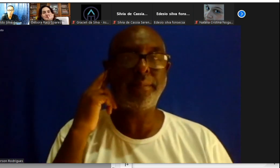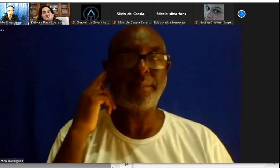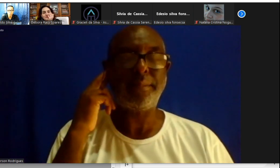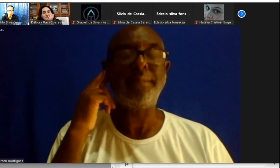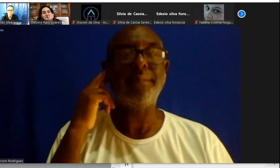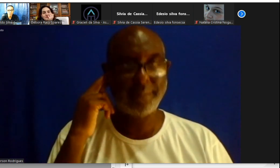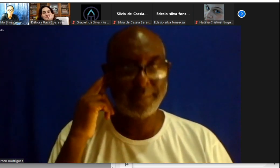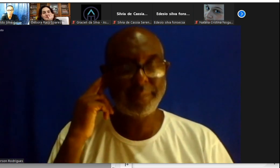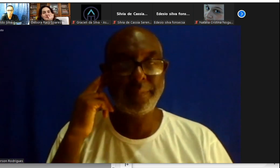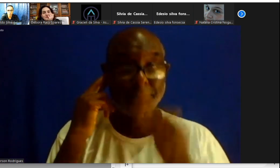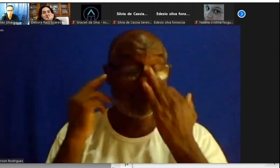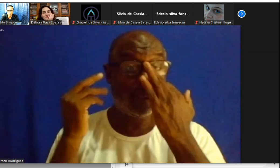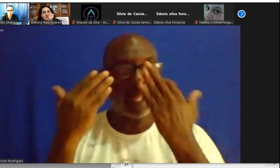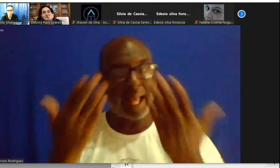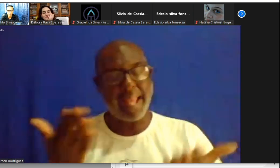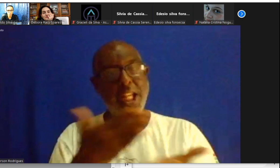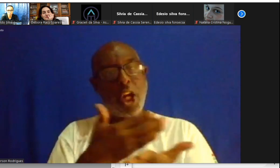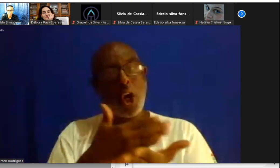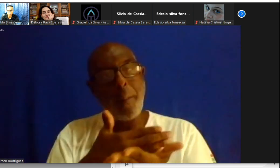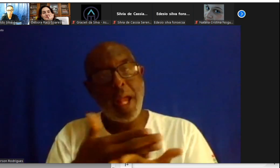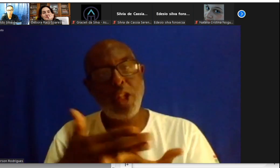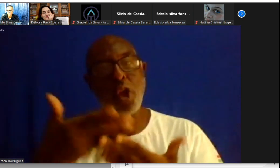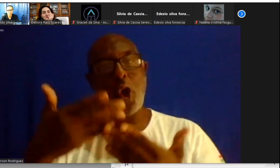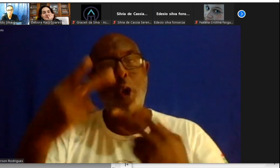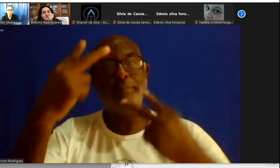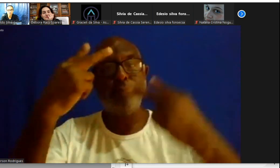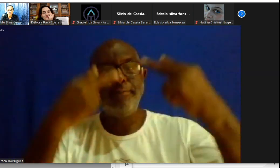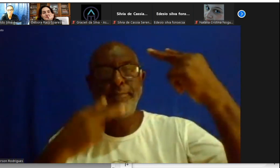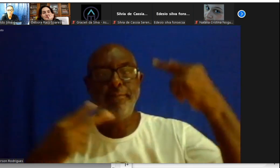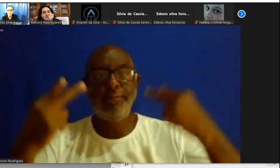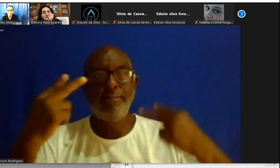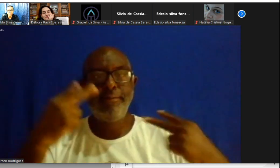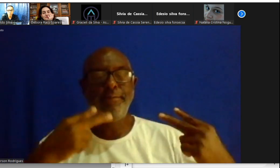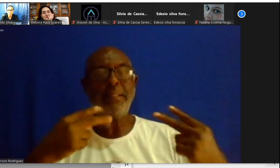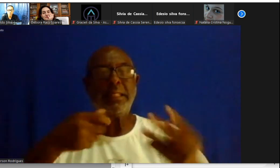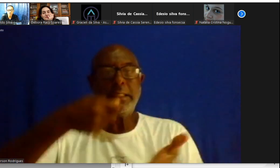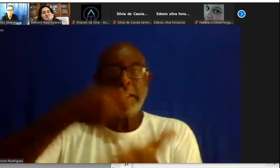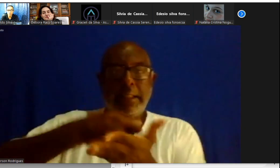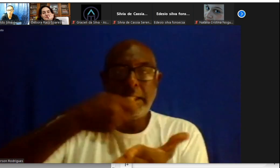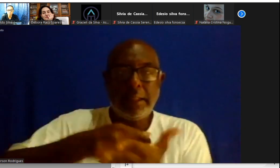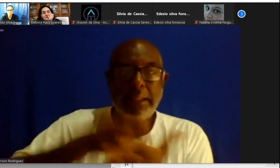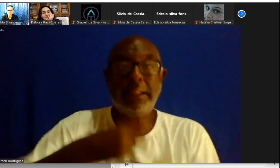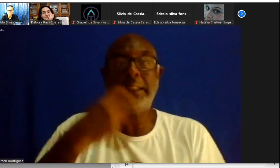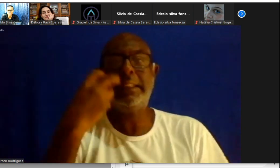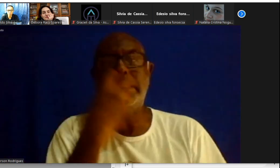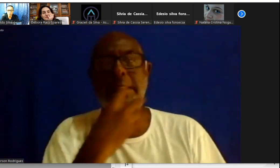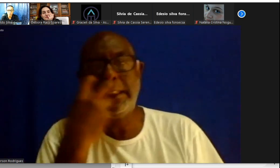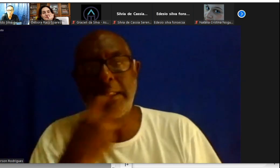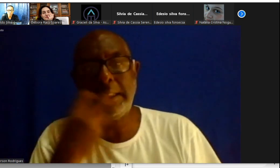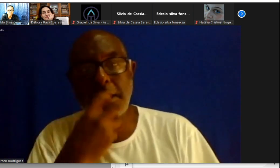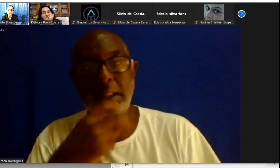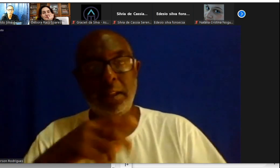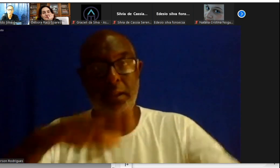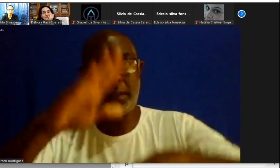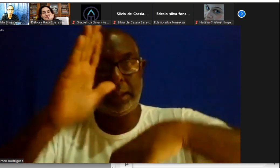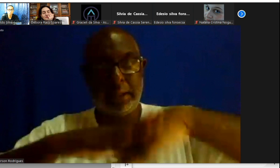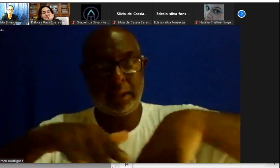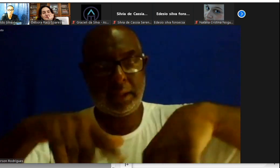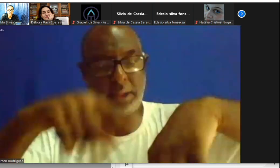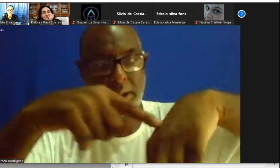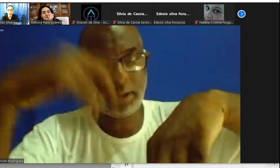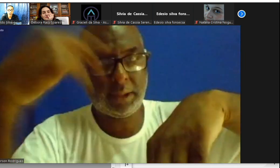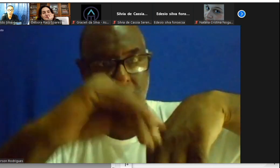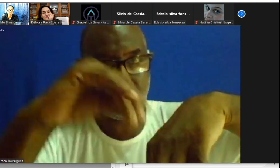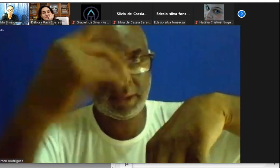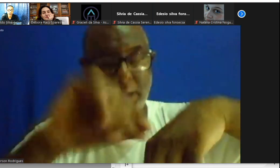descobriu realmente que eu era surdo. Então, deu-se o início ali umas avaliações, eu